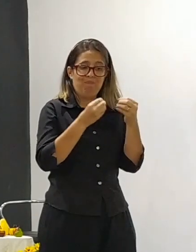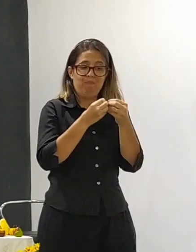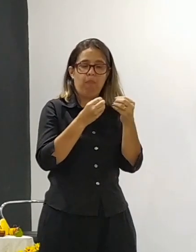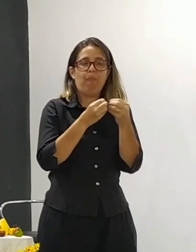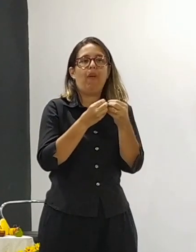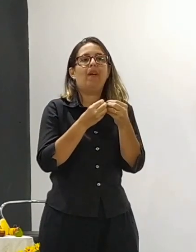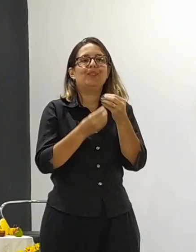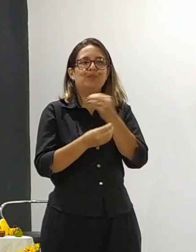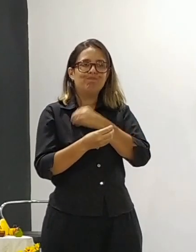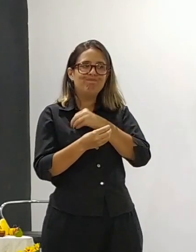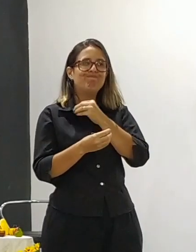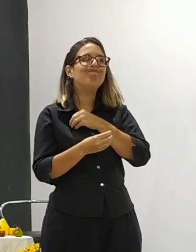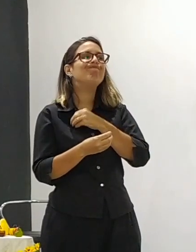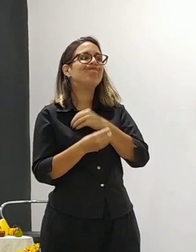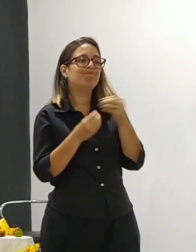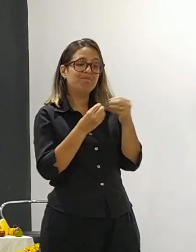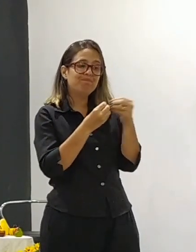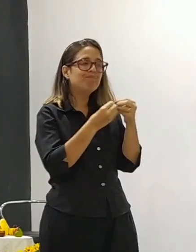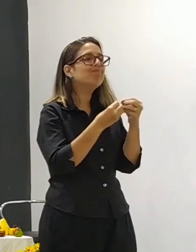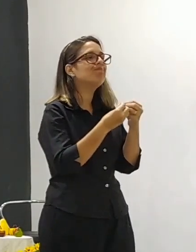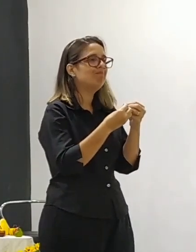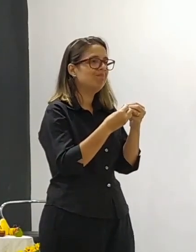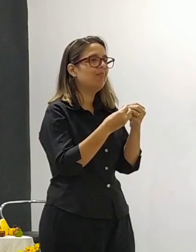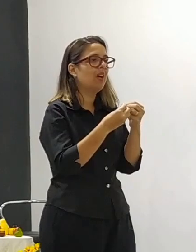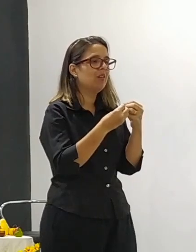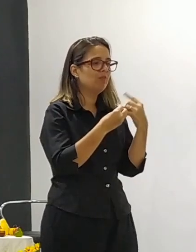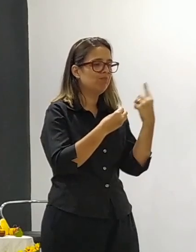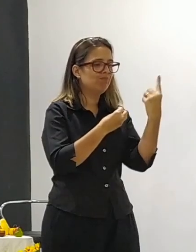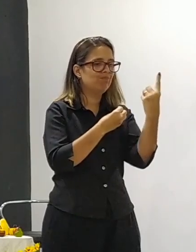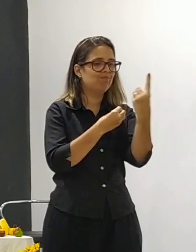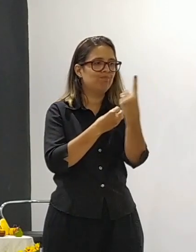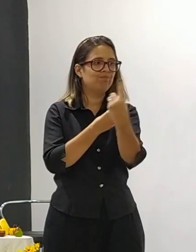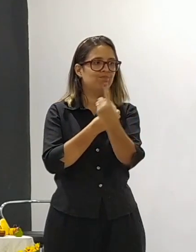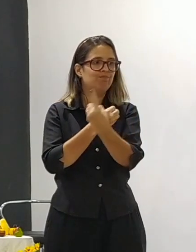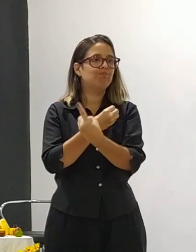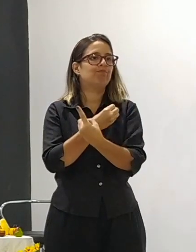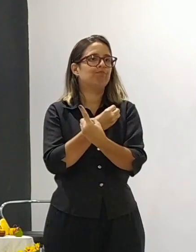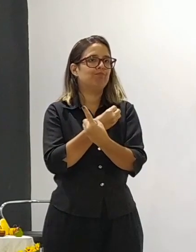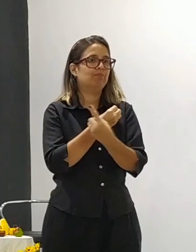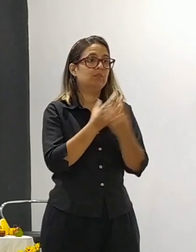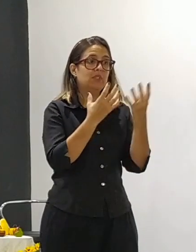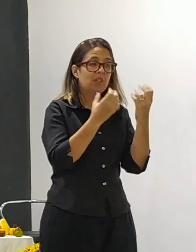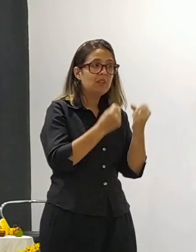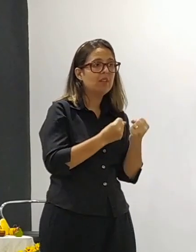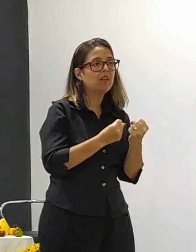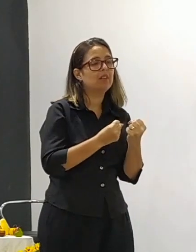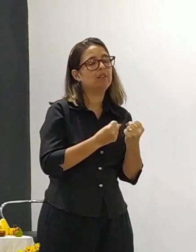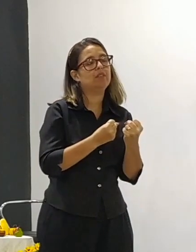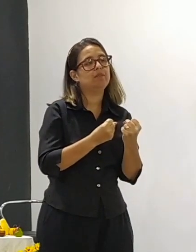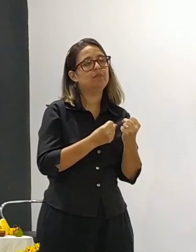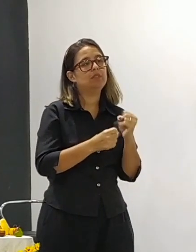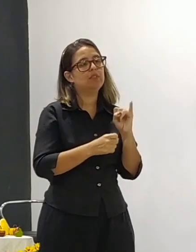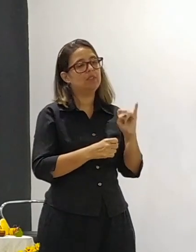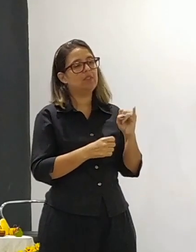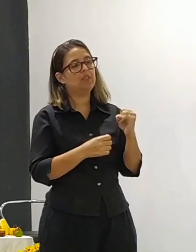perto. Ele diz aqui que não está longe. O pecado te rodeia. Você aceita ele se você quiser.